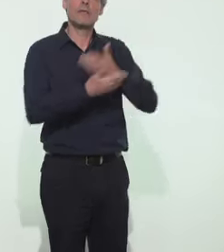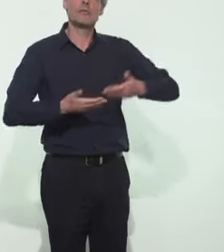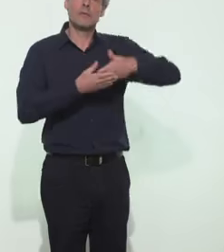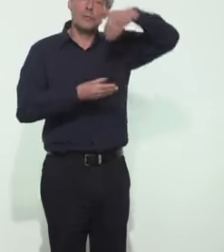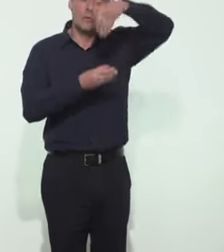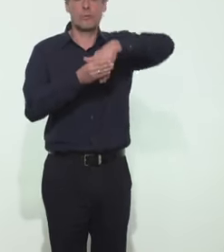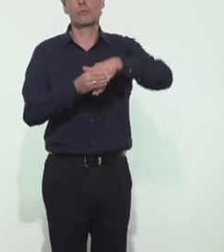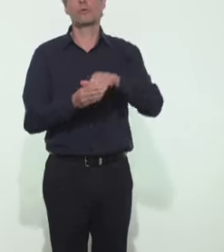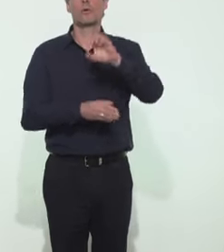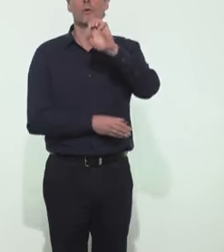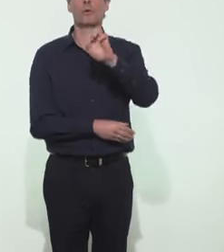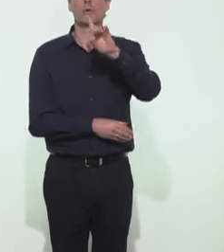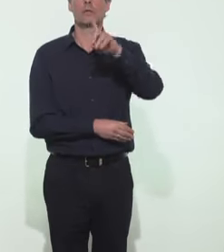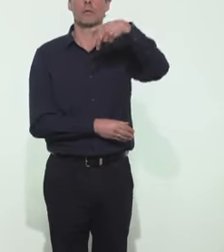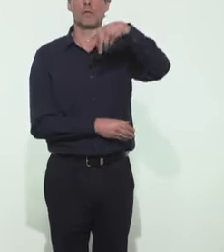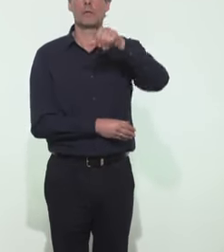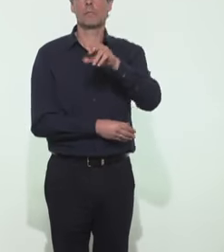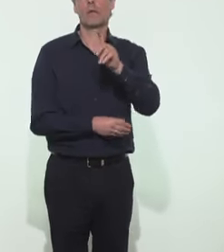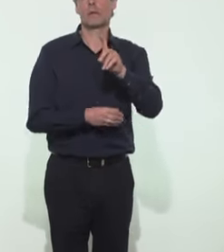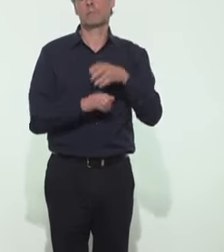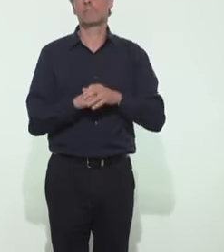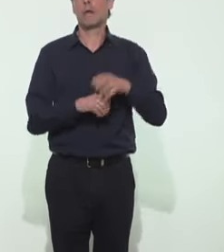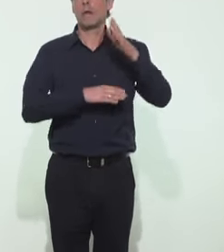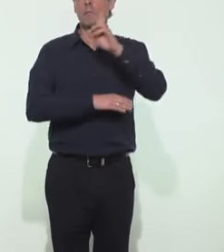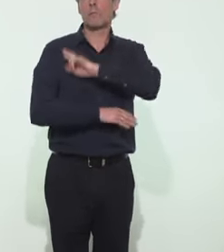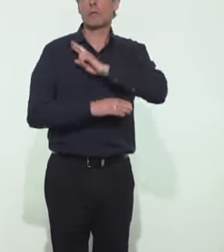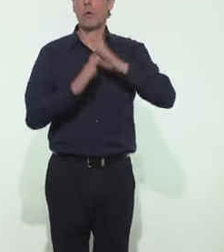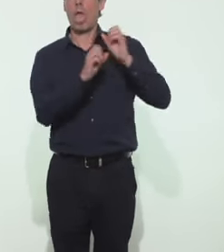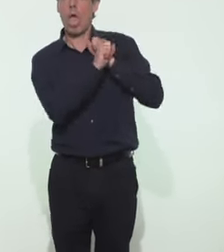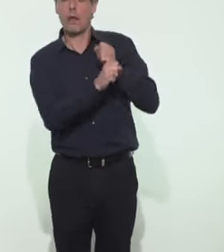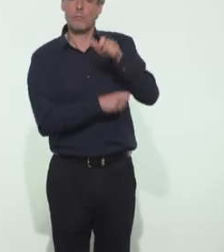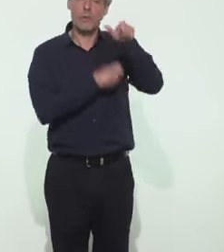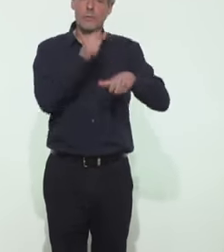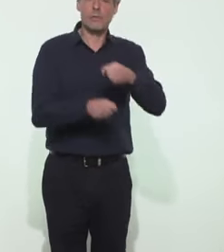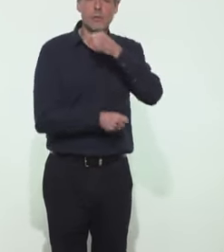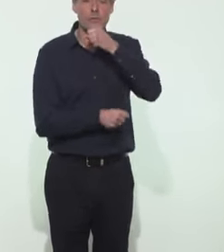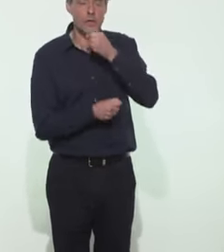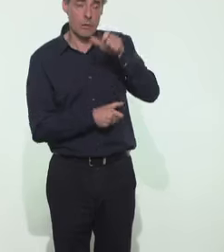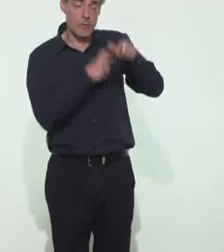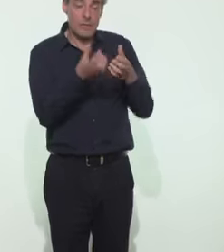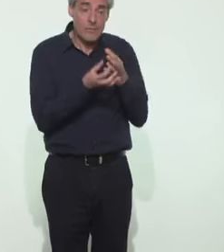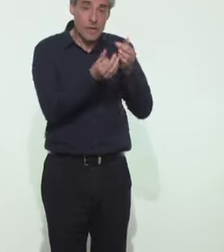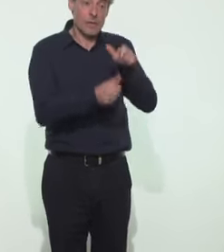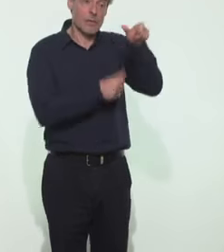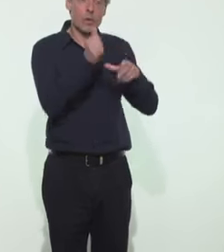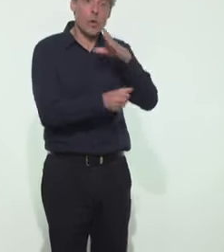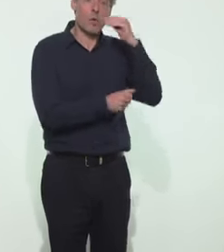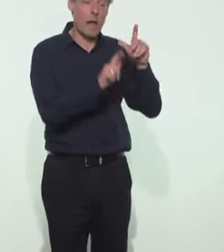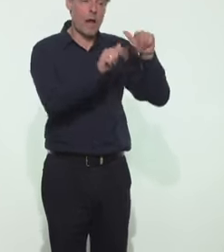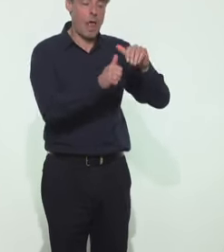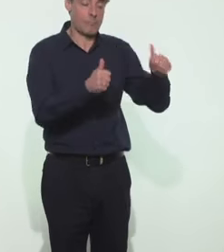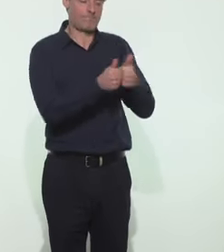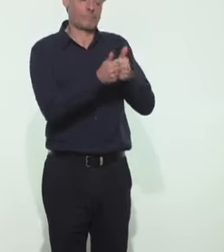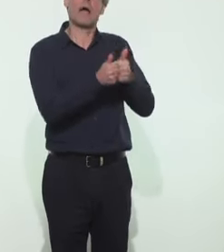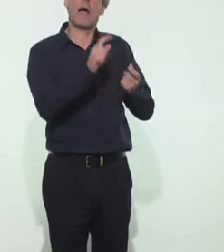ehpad la présence humaine auprès de nos aînés auprès des plus fragiles est absolument essentielle elle doit